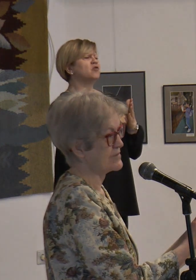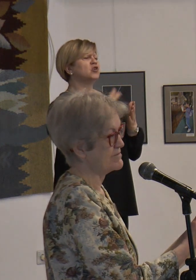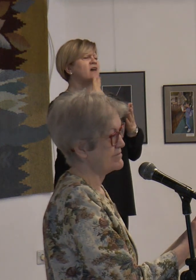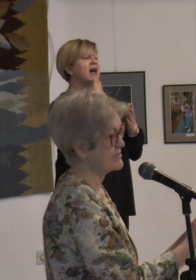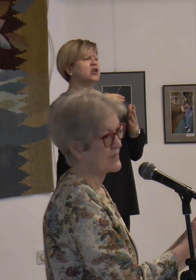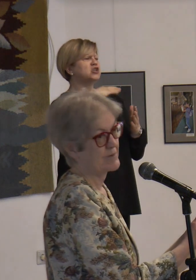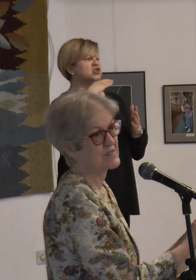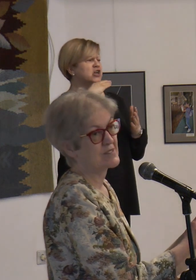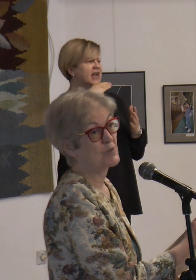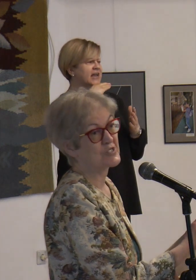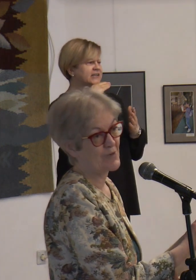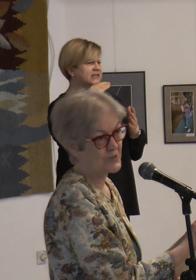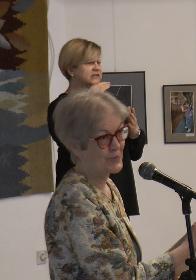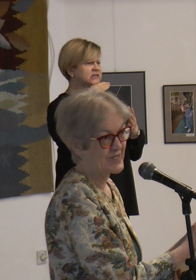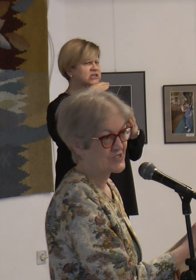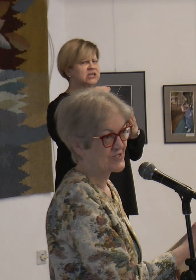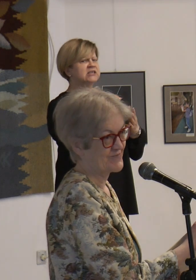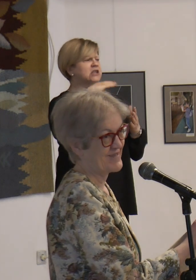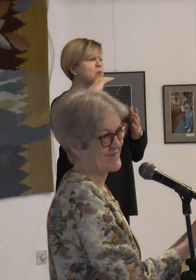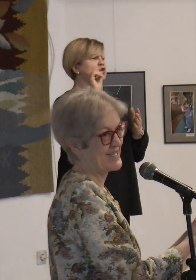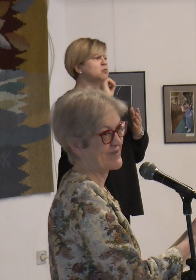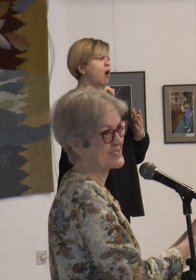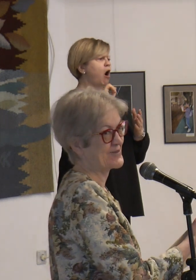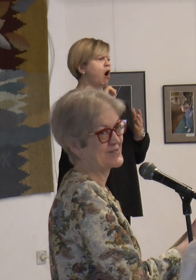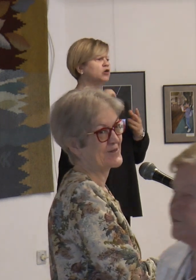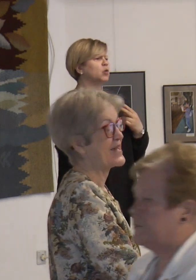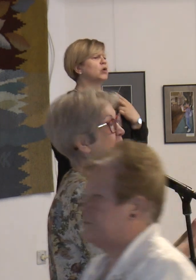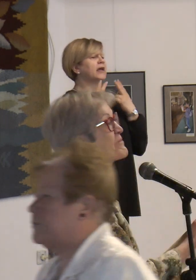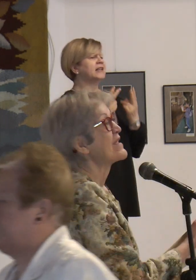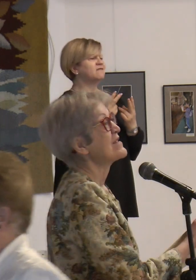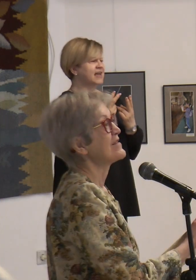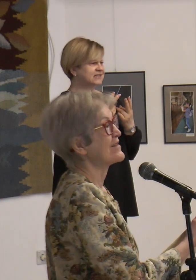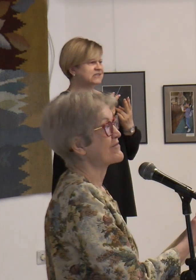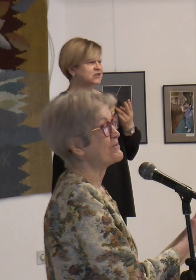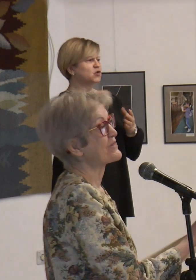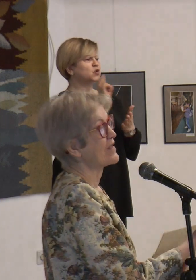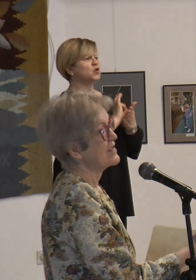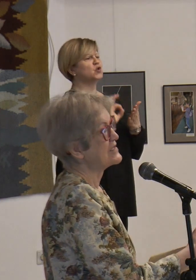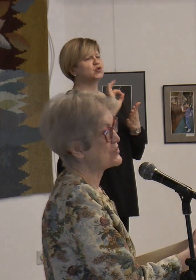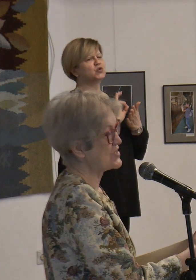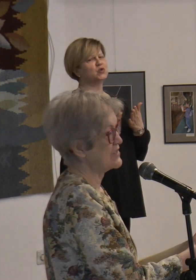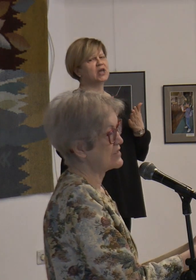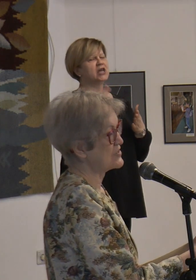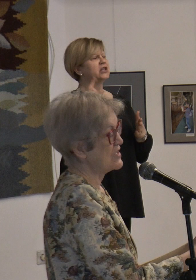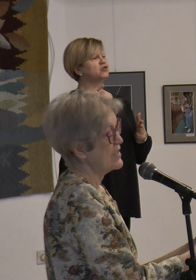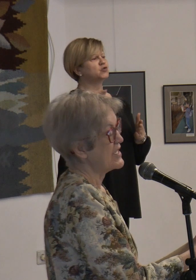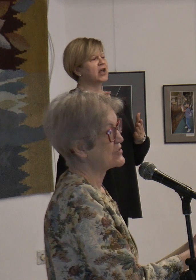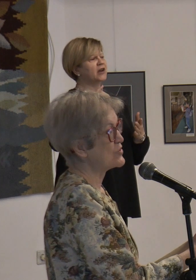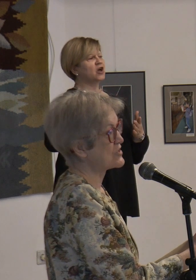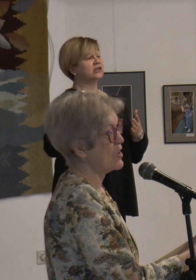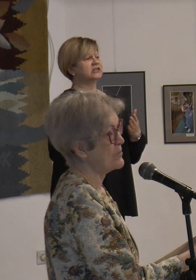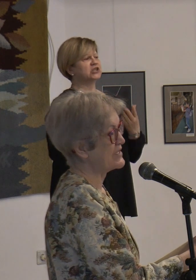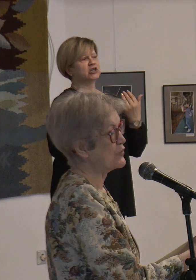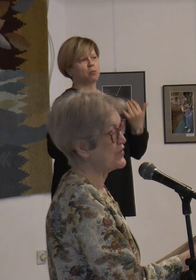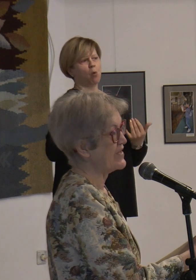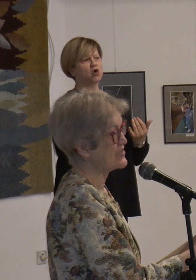hogy mint Szamos Markó is kedvenc költője, de Zsuzsának is. És